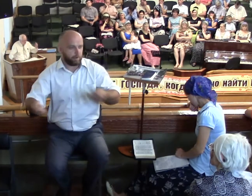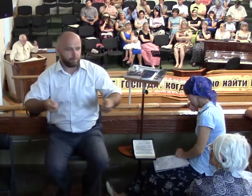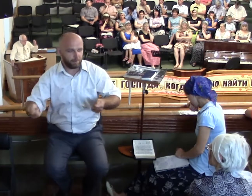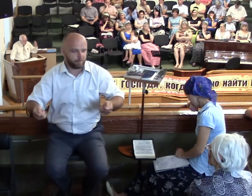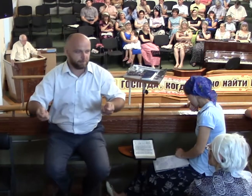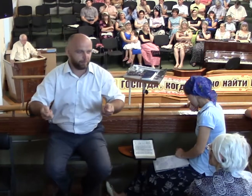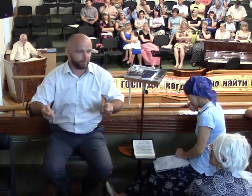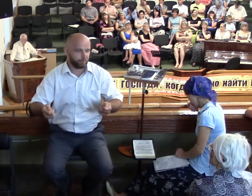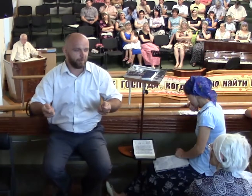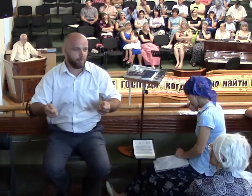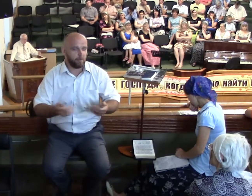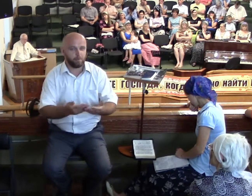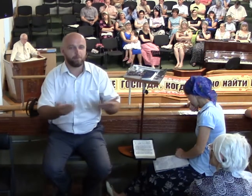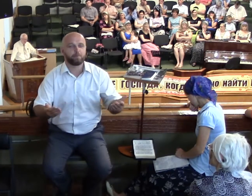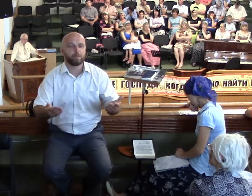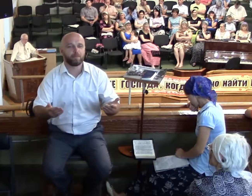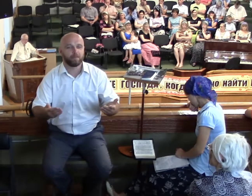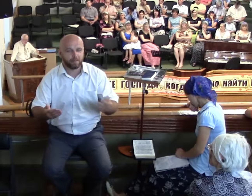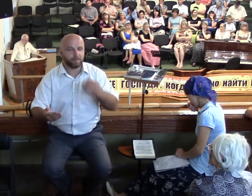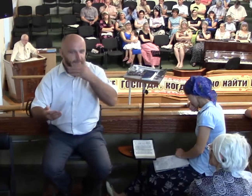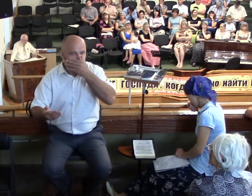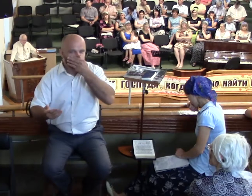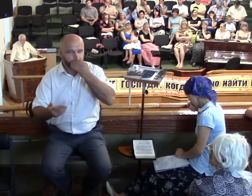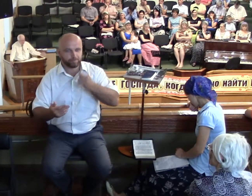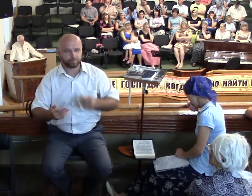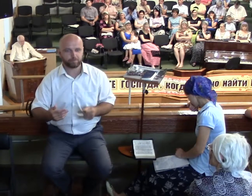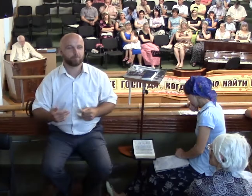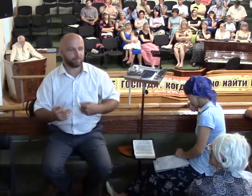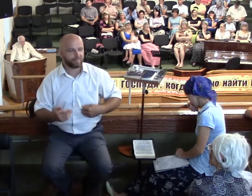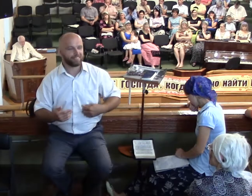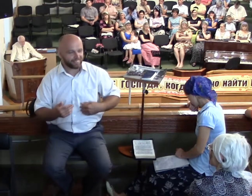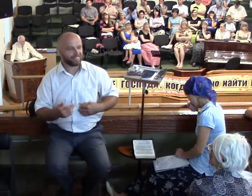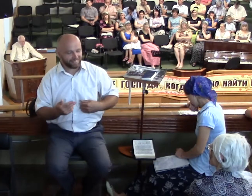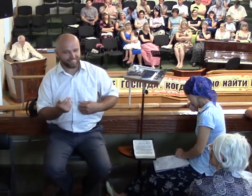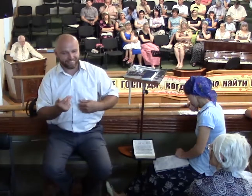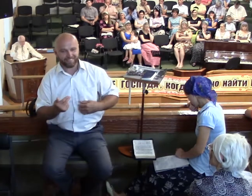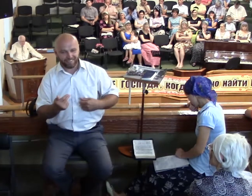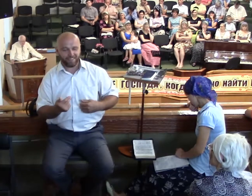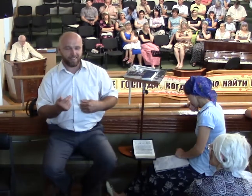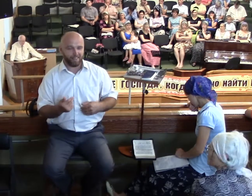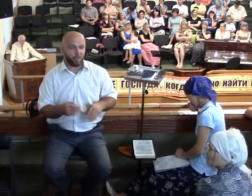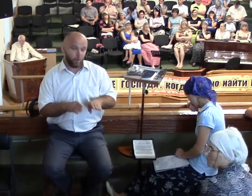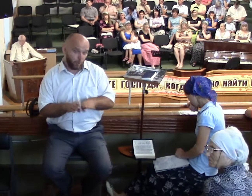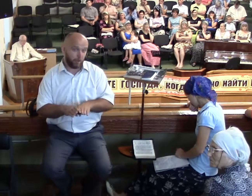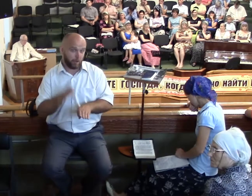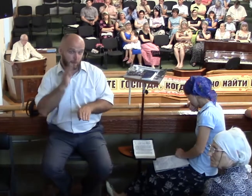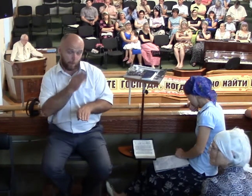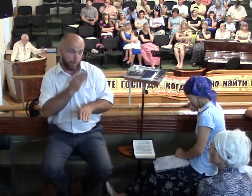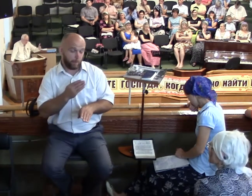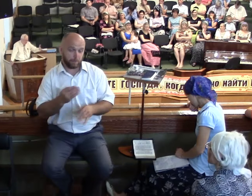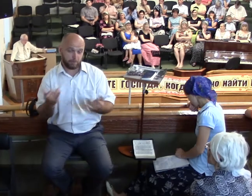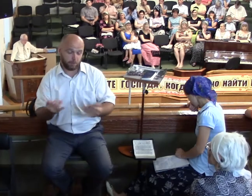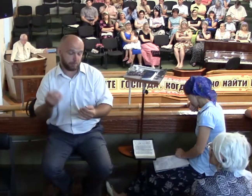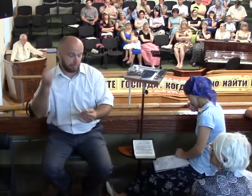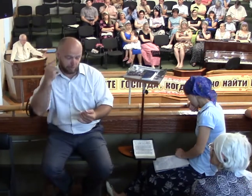чтобы от чего-то отказаться. Друзья, я об этом вчера немножко говорил в Каменском реабилитационном